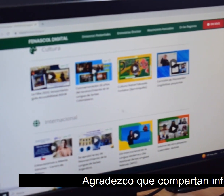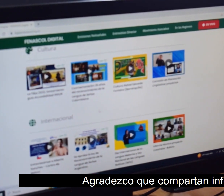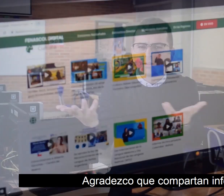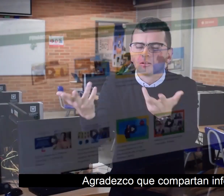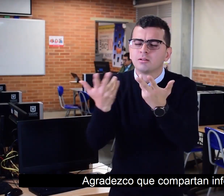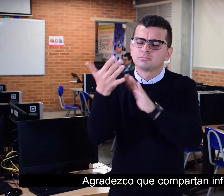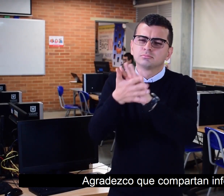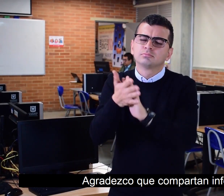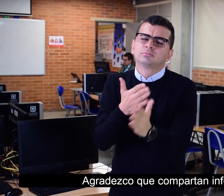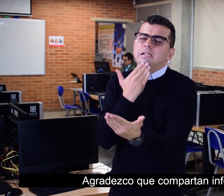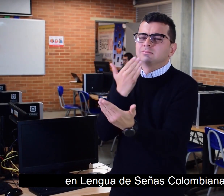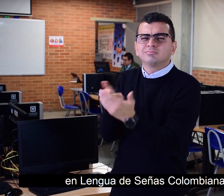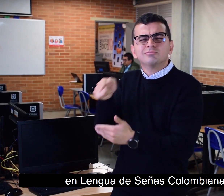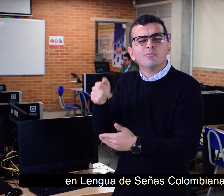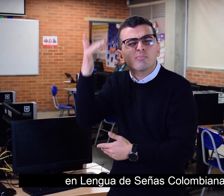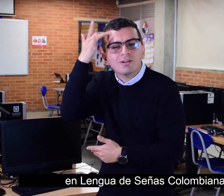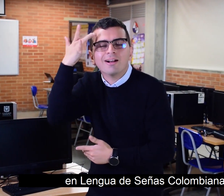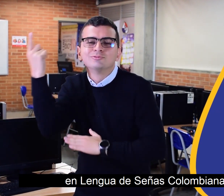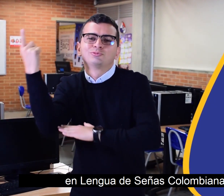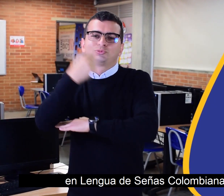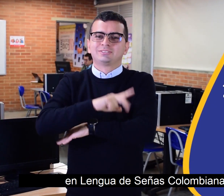Agradezco que compartan información en lengua de señas colombiana